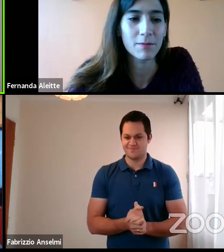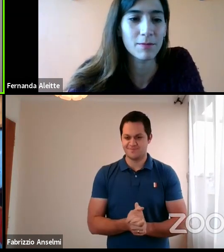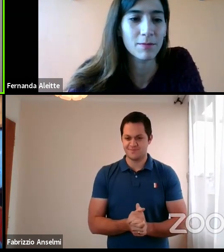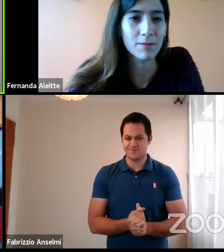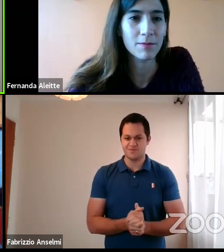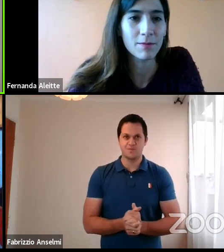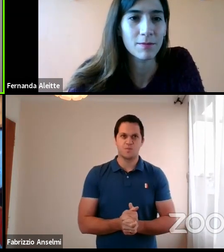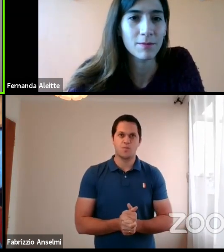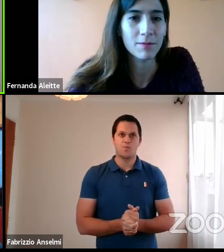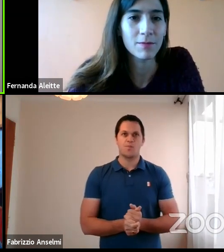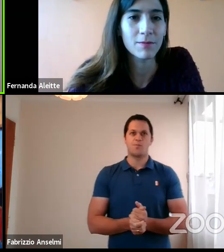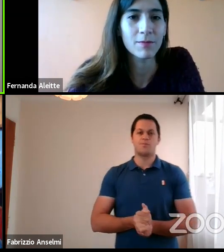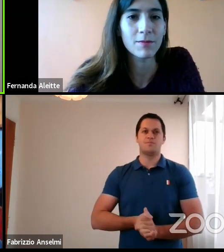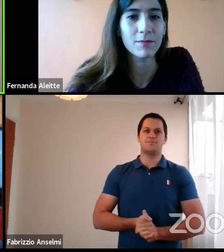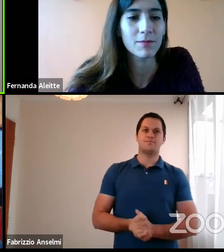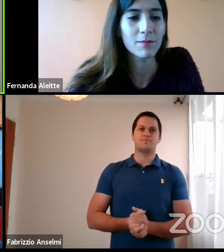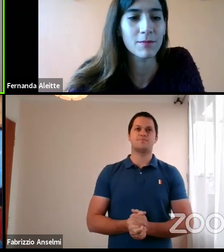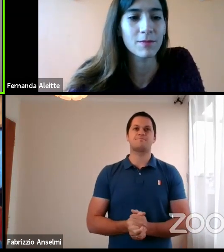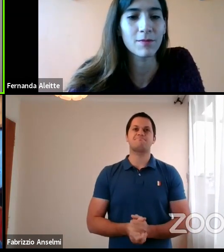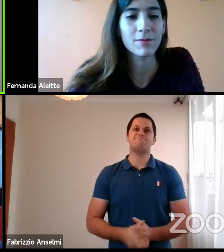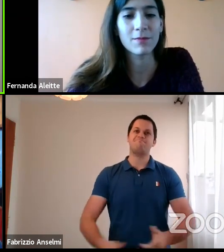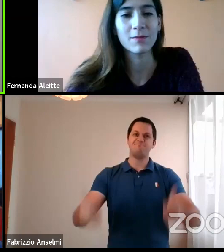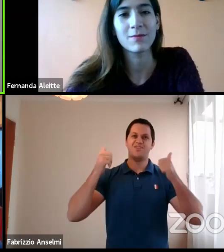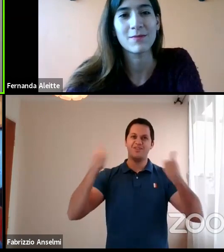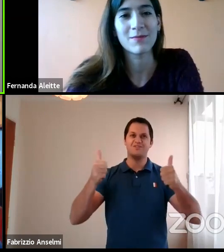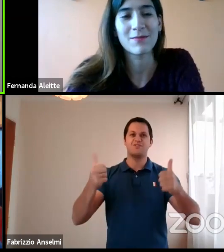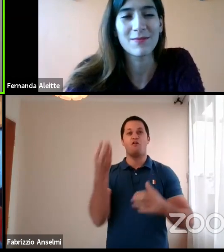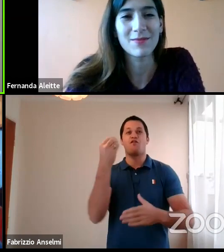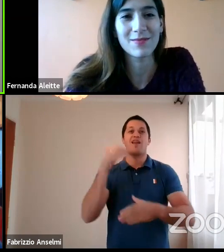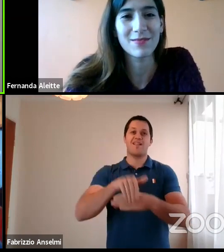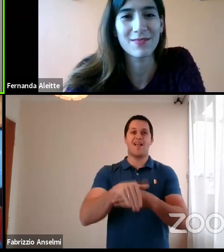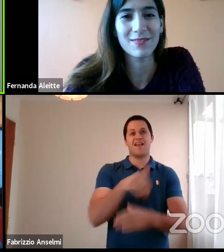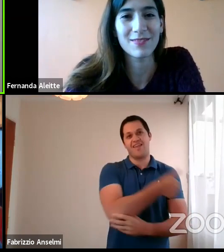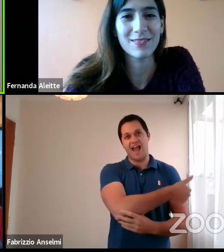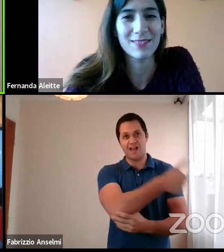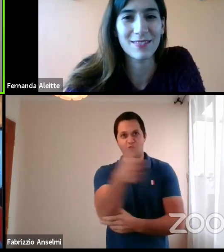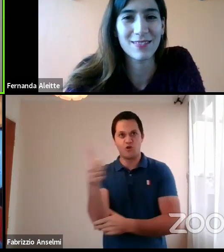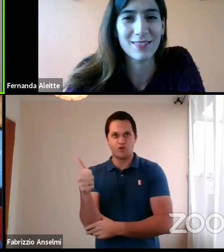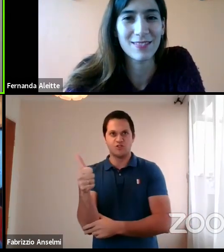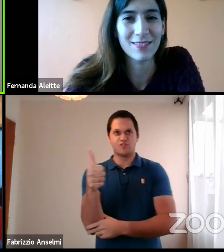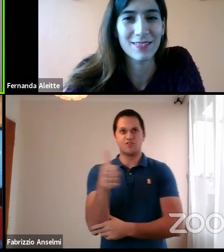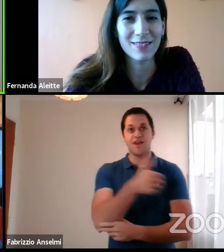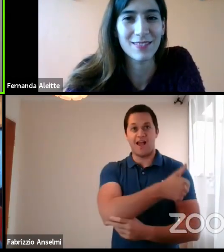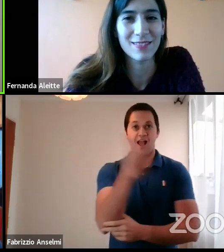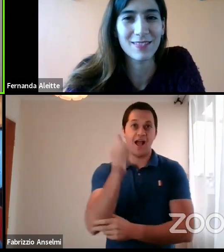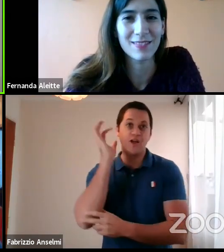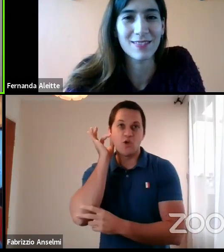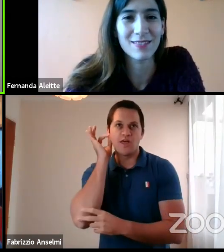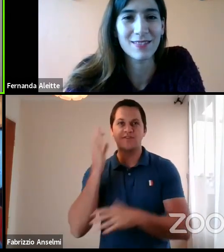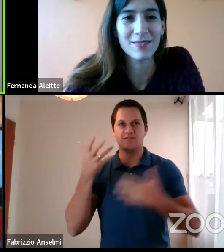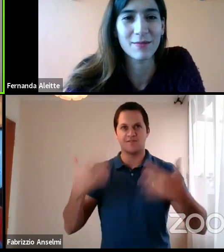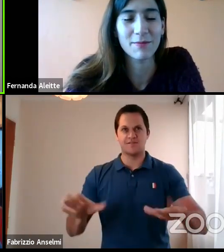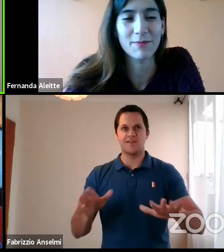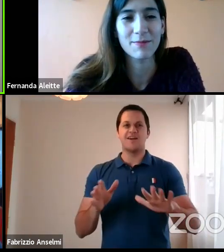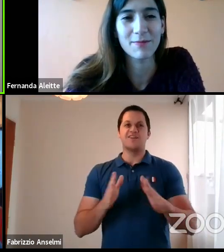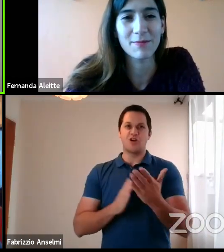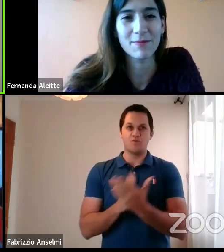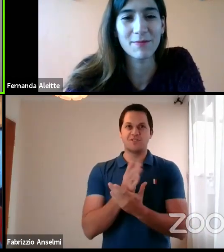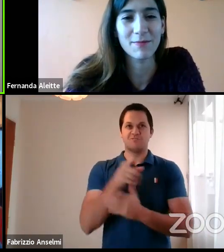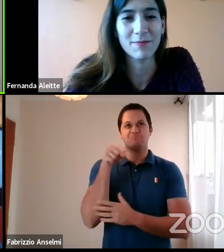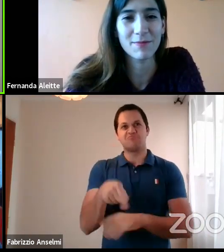Perfecto. Entonces, muy buenas tardes a todos y todas. Estamos en esta reunión, en